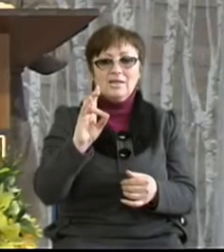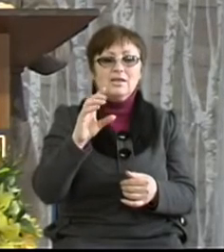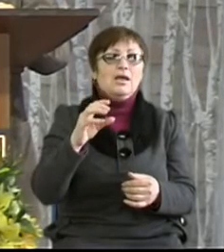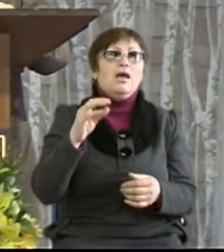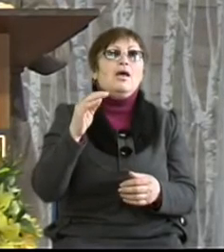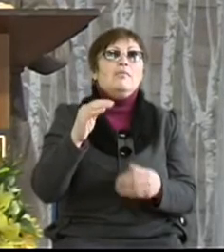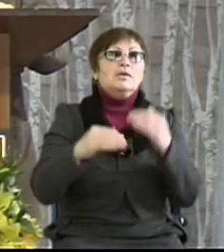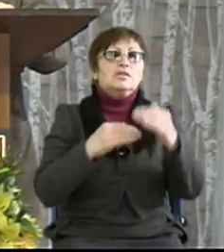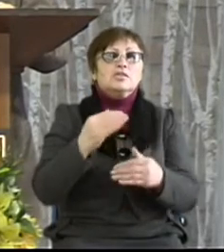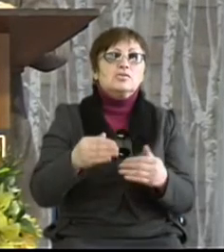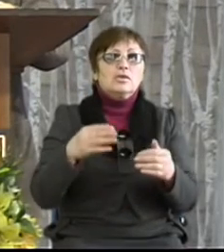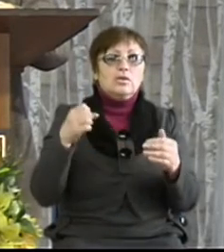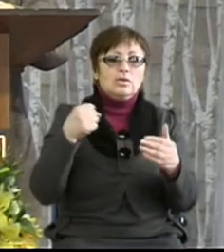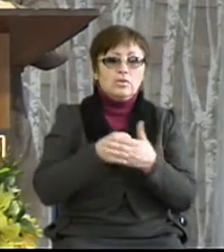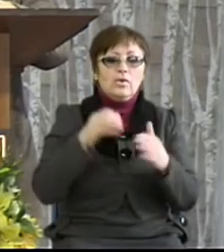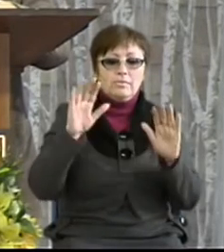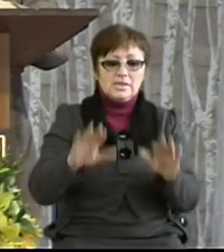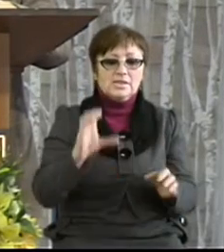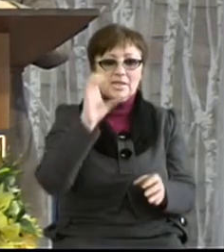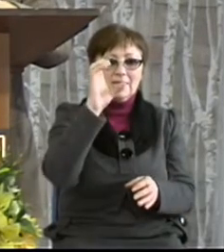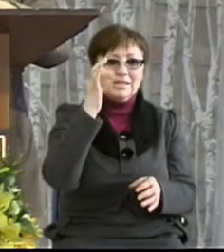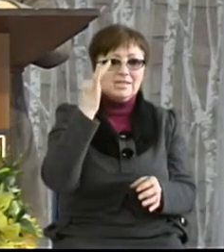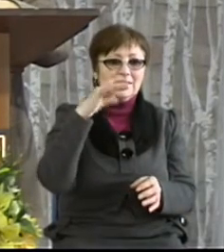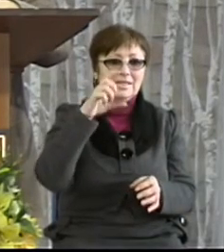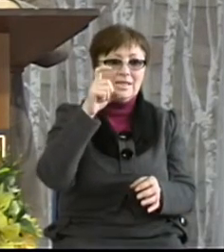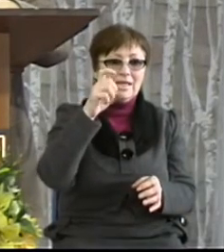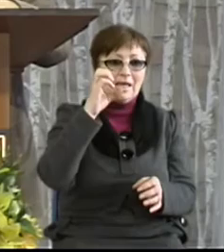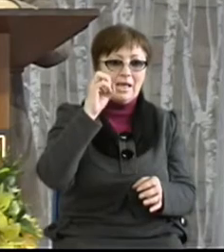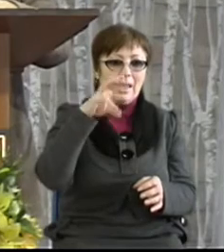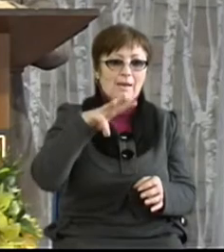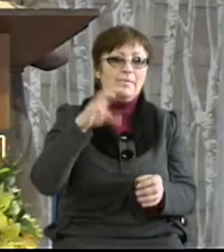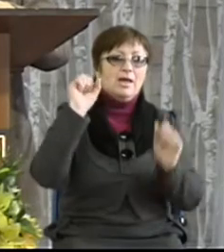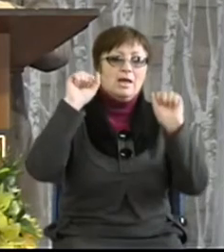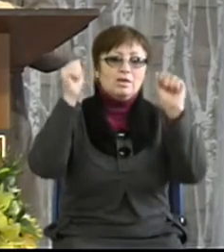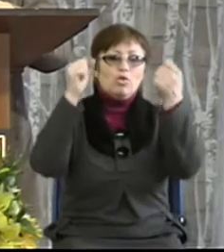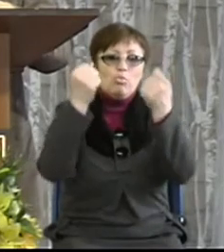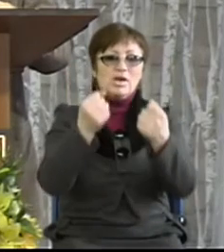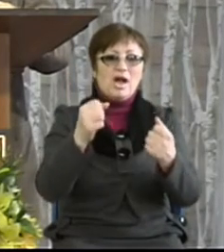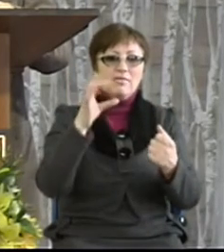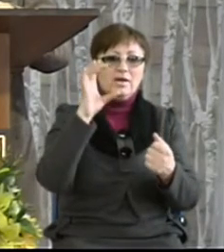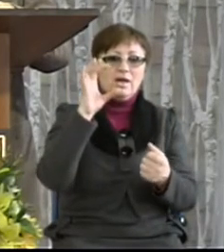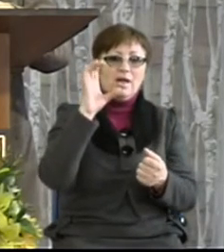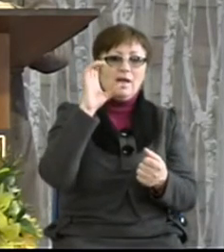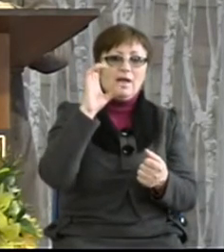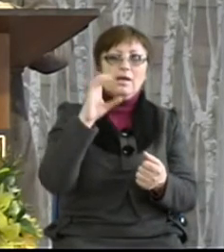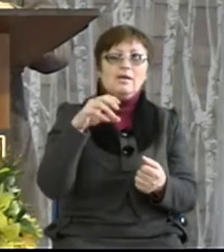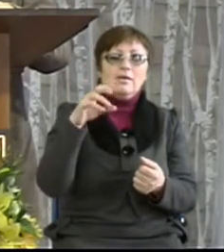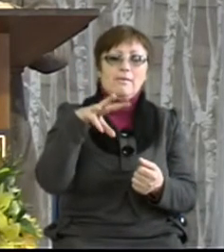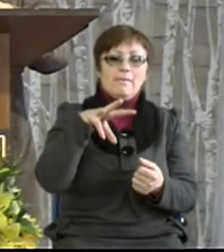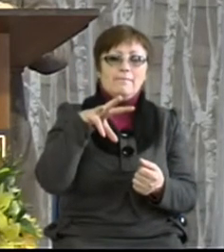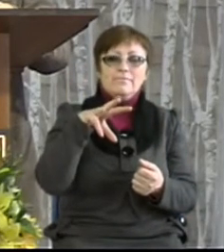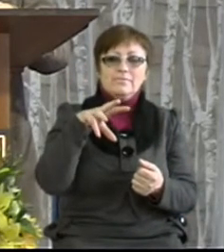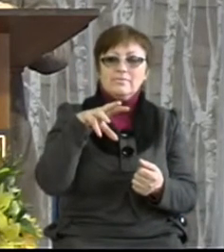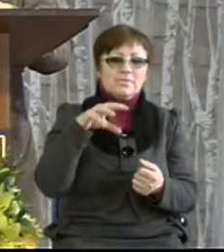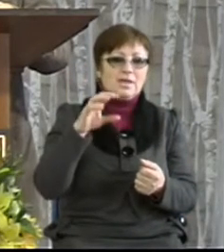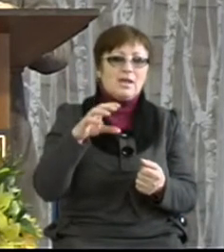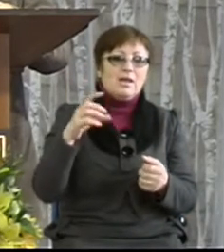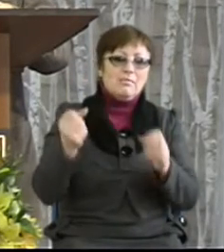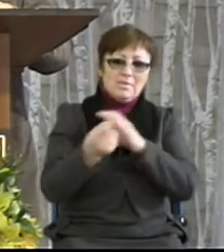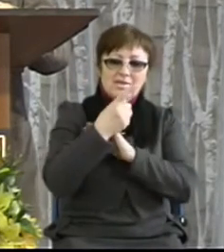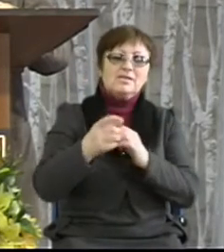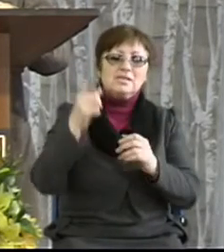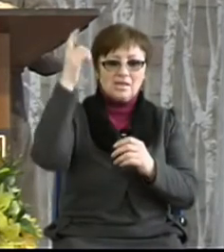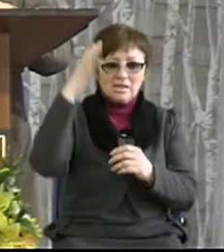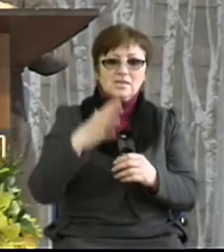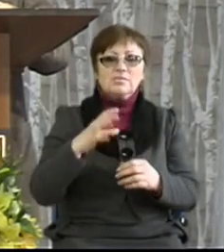Сихема, до Дубравы море. В этой земле тогда жили хананеи. И явился Господь Аврааму и сказал,